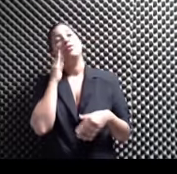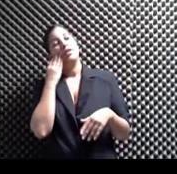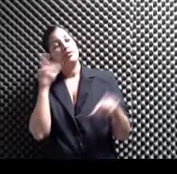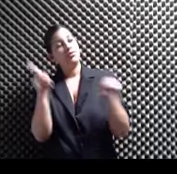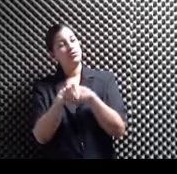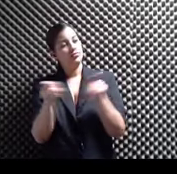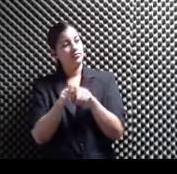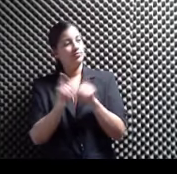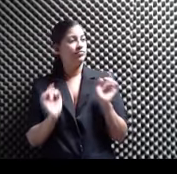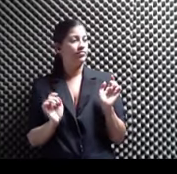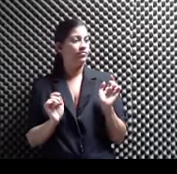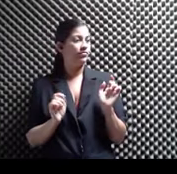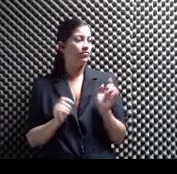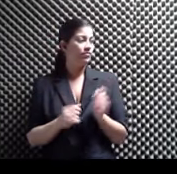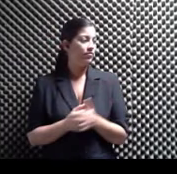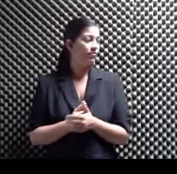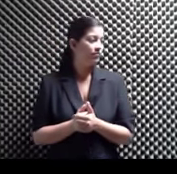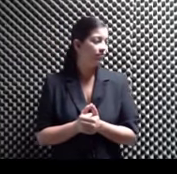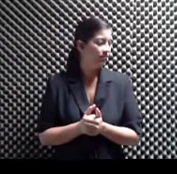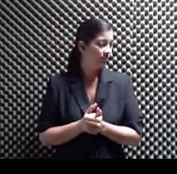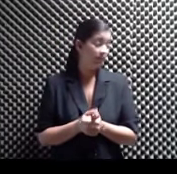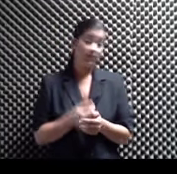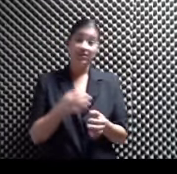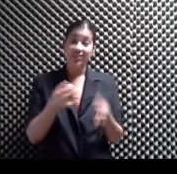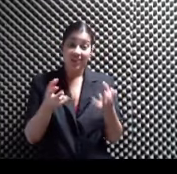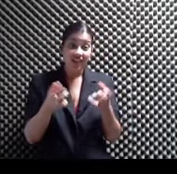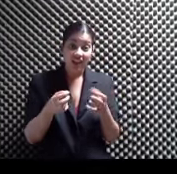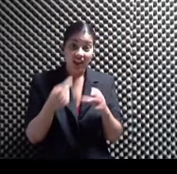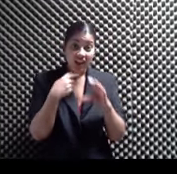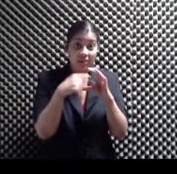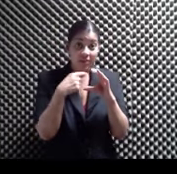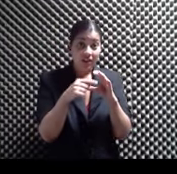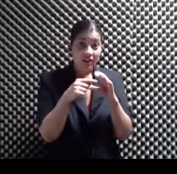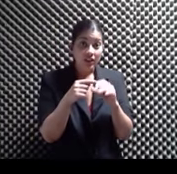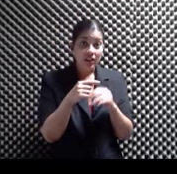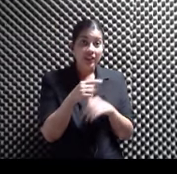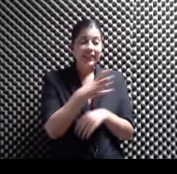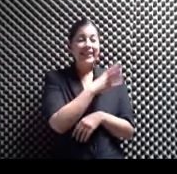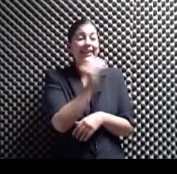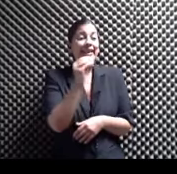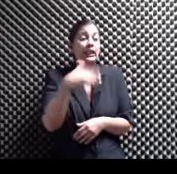¿verdad? Inoavialuz en Facebook. Claro. Y si quieren escribir un email,